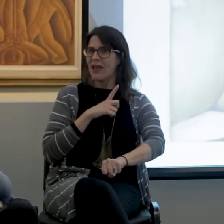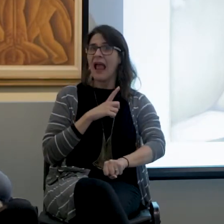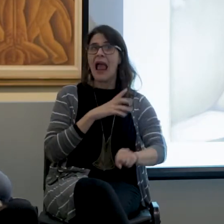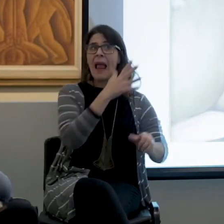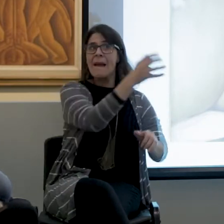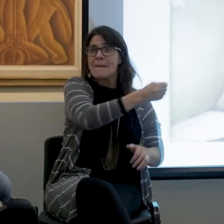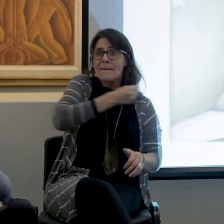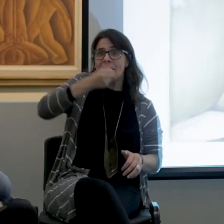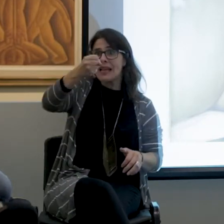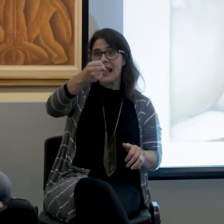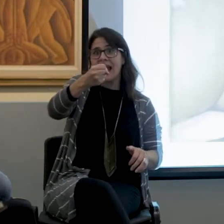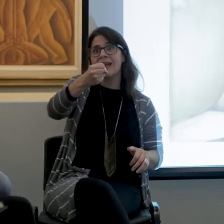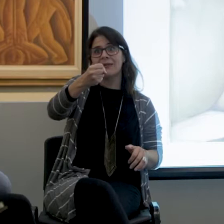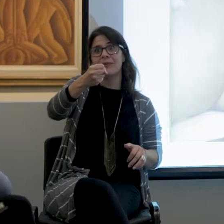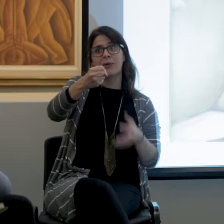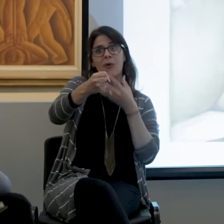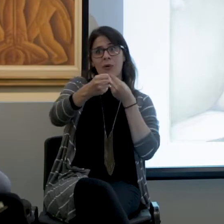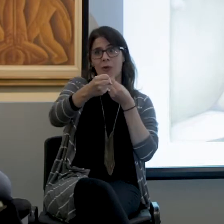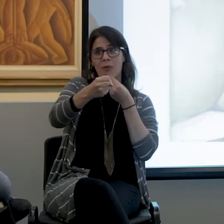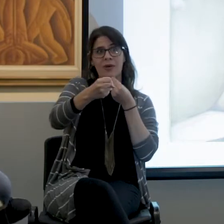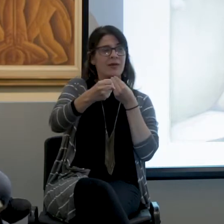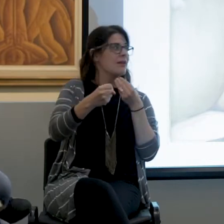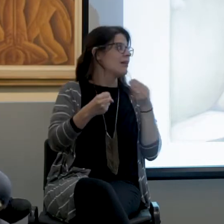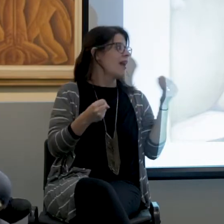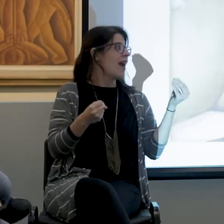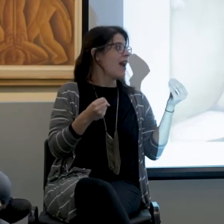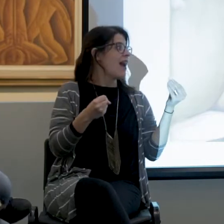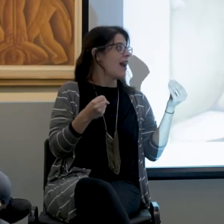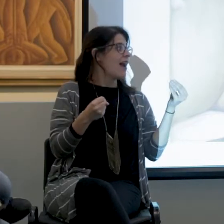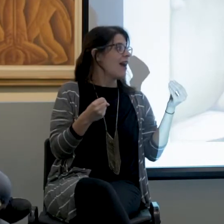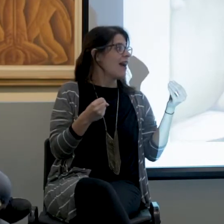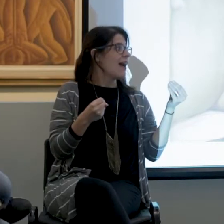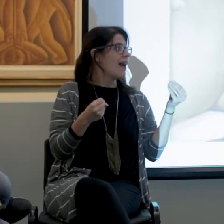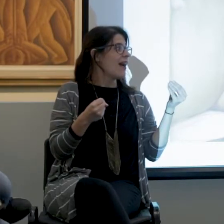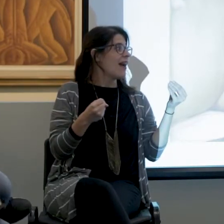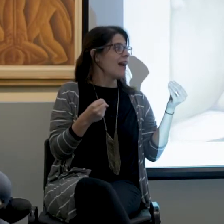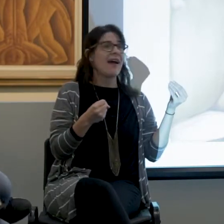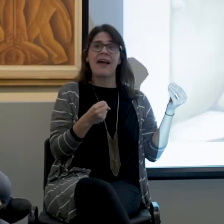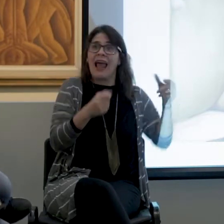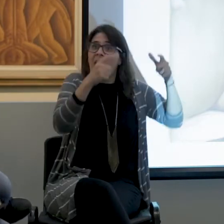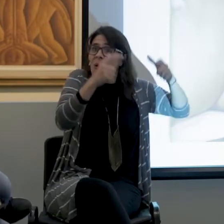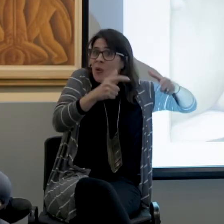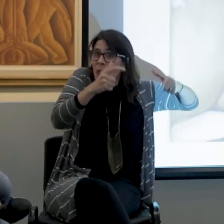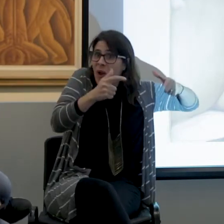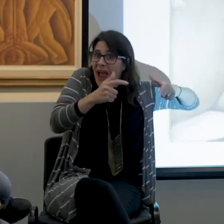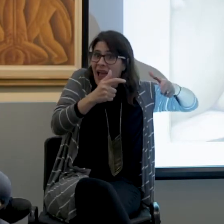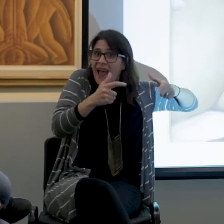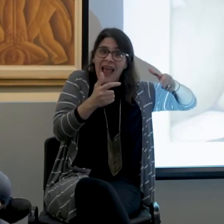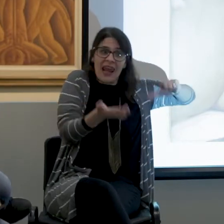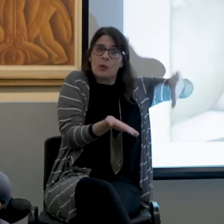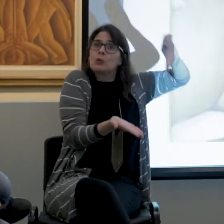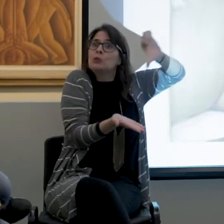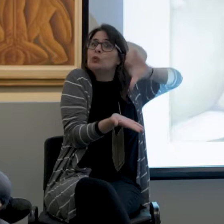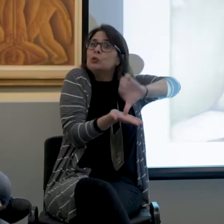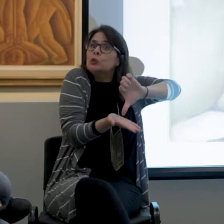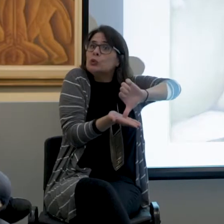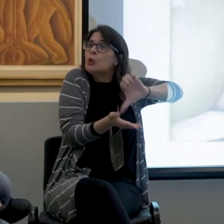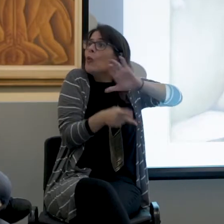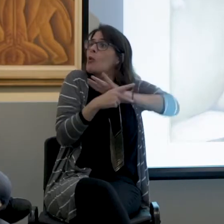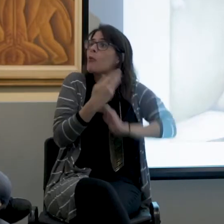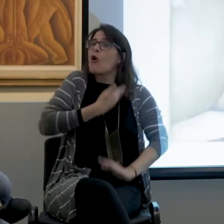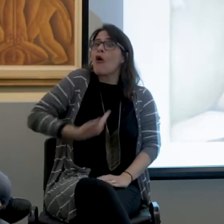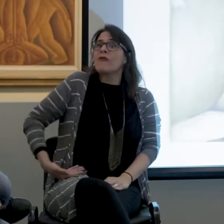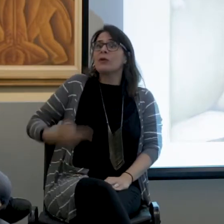converteram na sede, vejam só, na sede do governo nazista da Hungria.